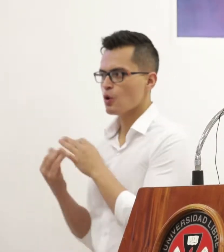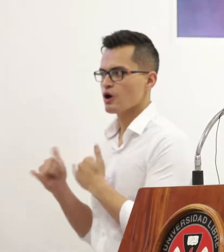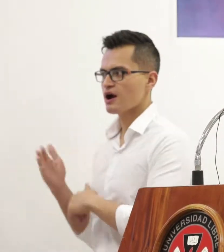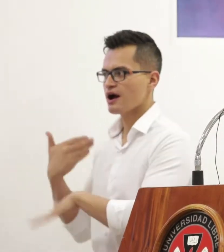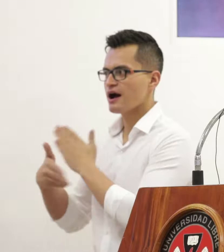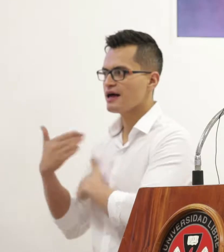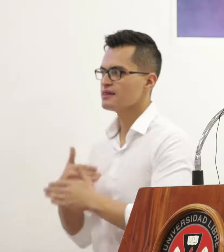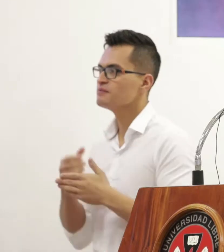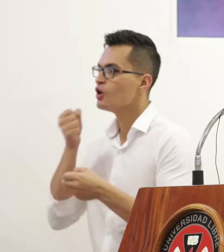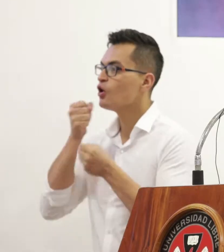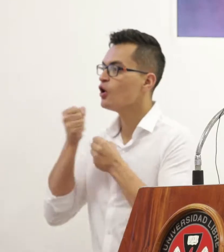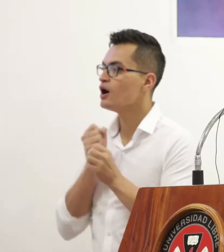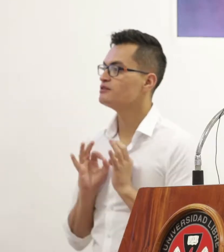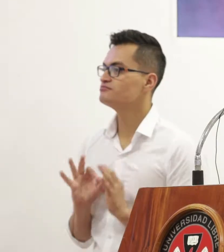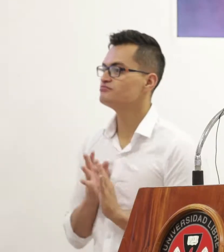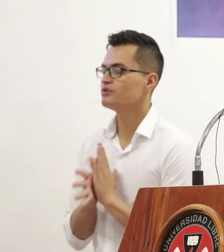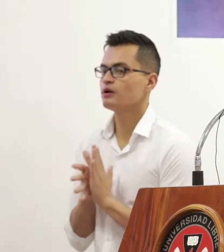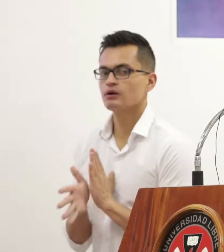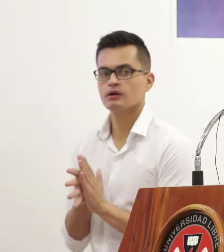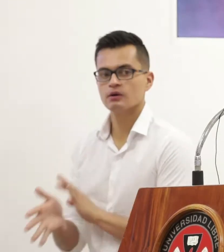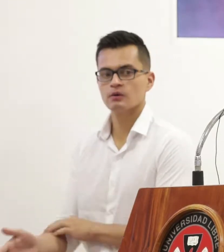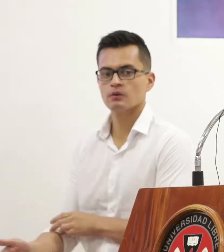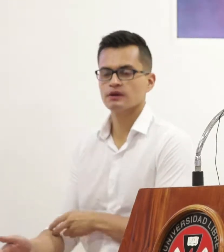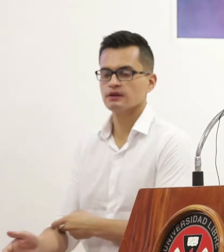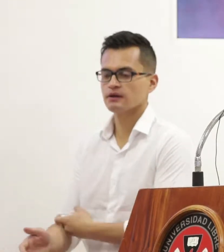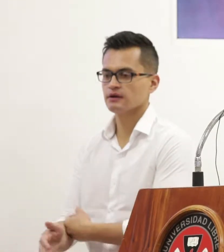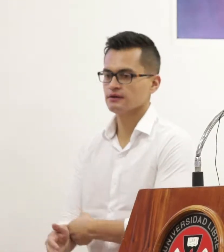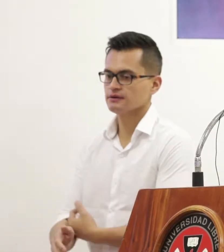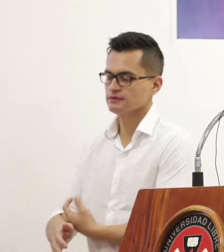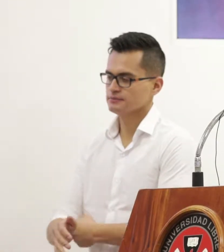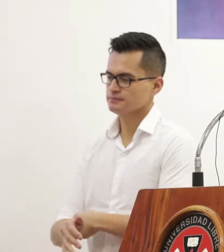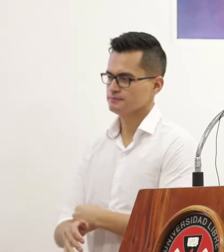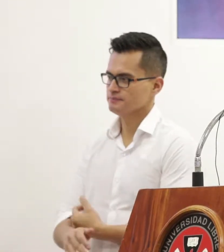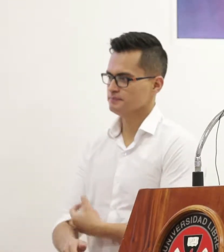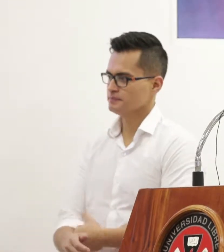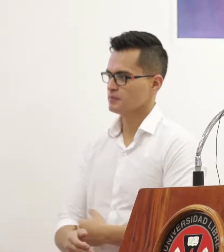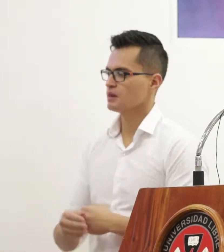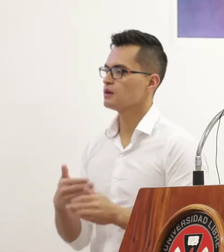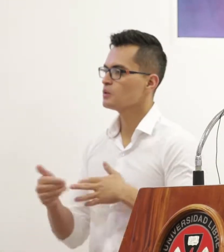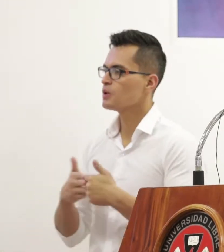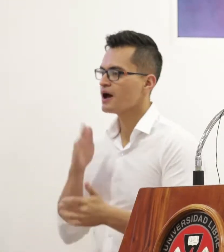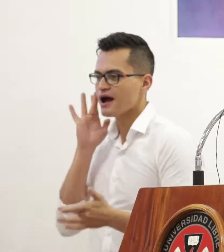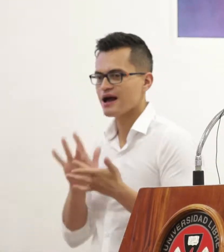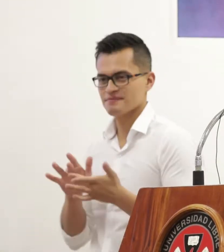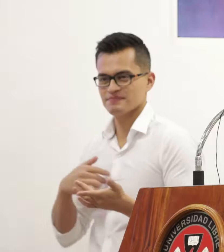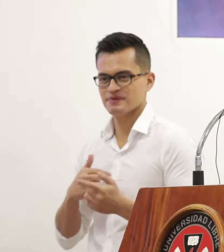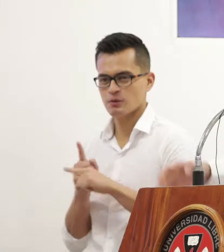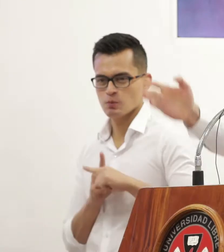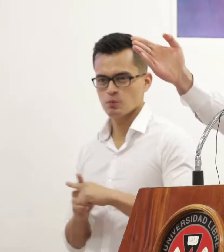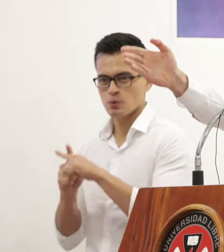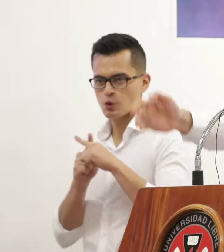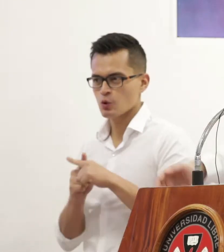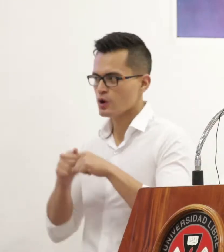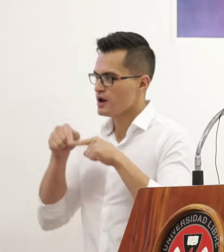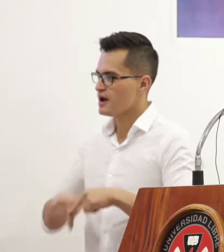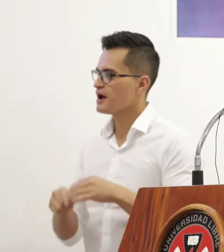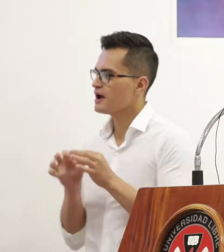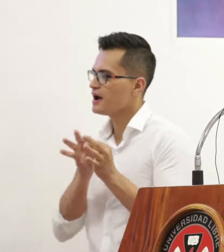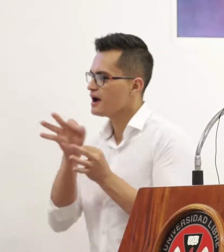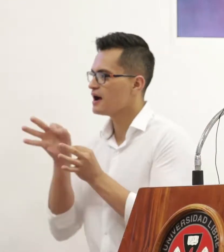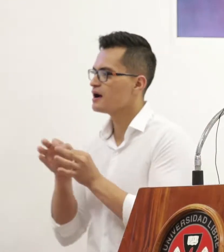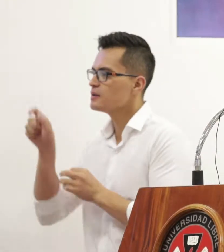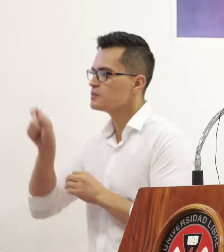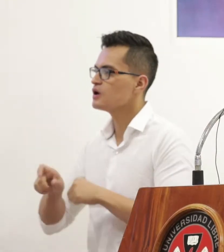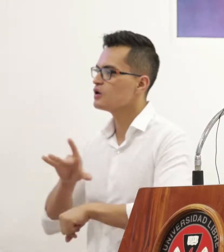esto, independientemente de lo que nos ha tocado desplegar a nivel de la Procuraduría Regional, está la Procuradora